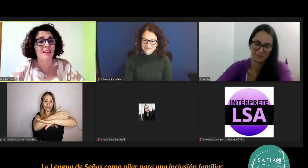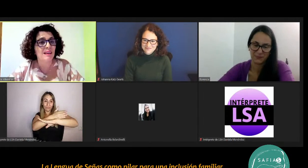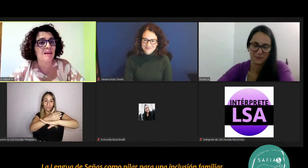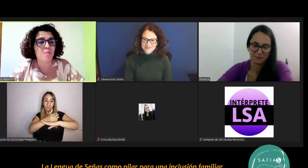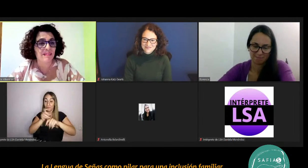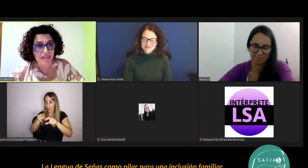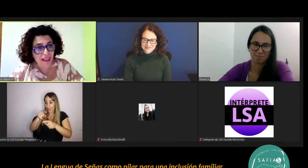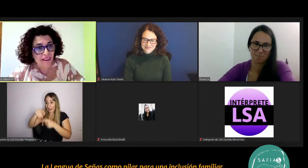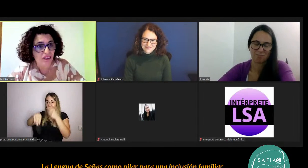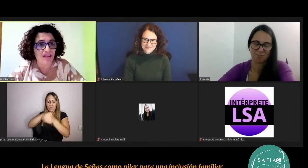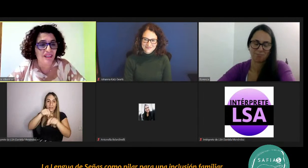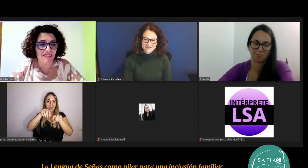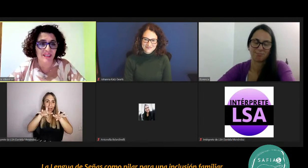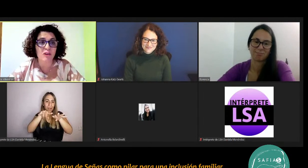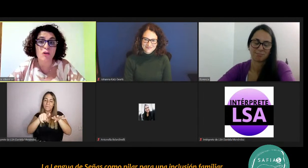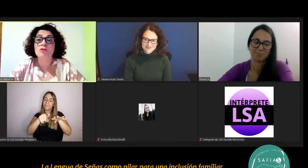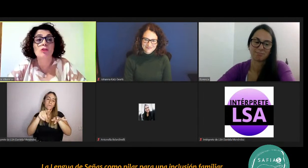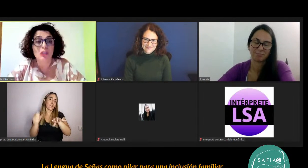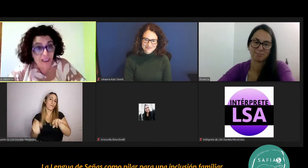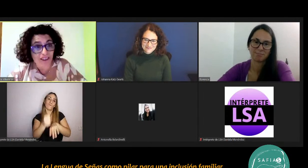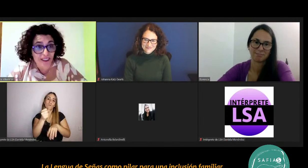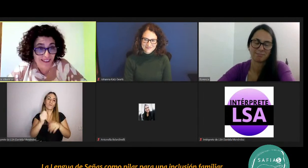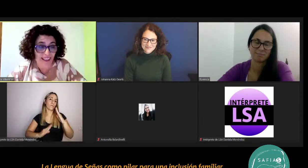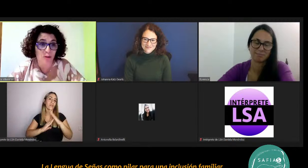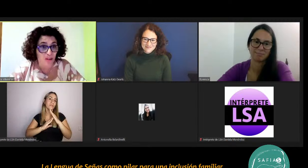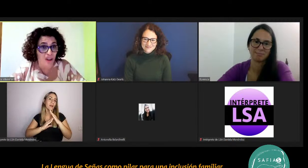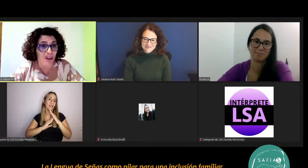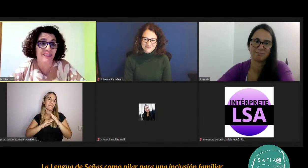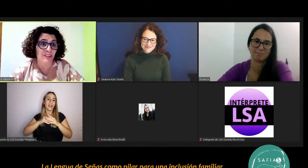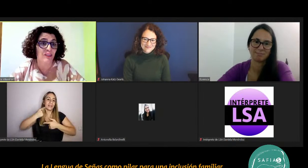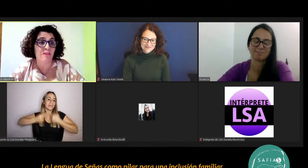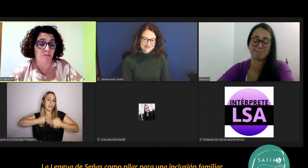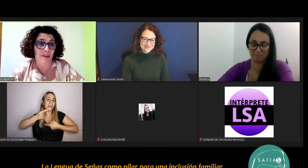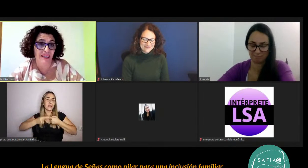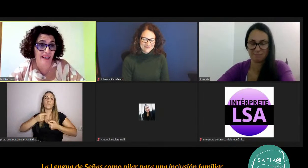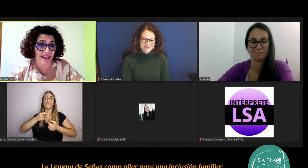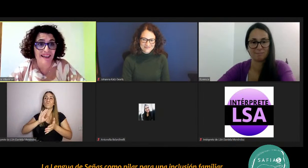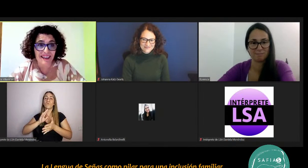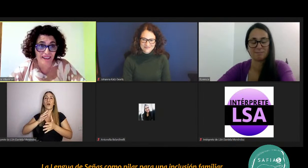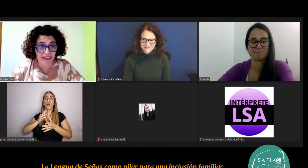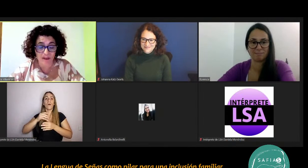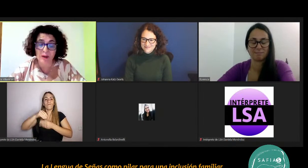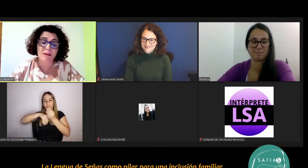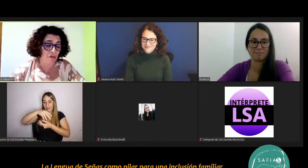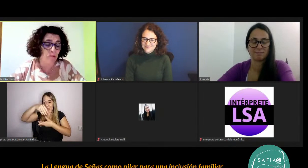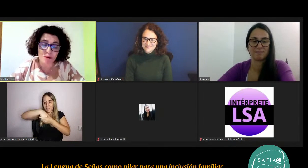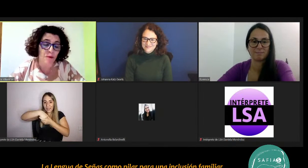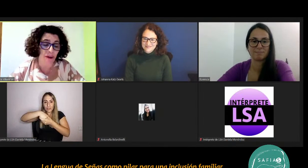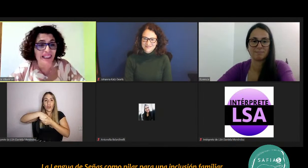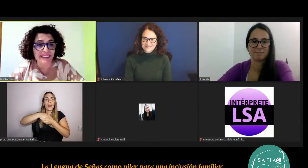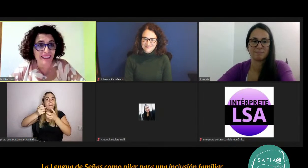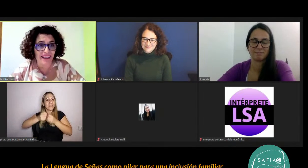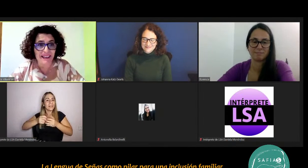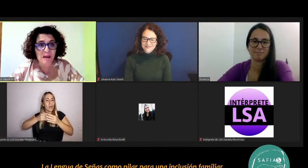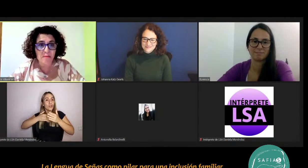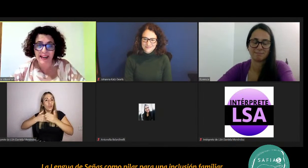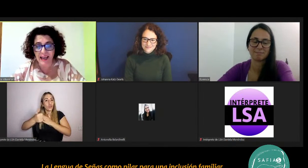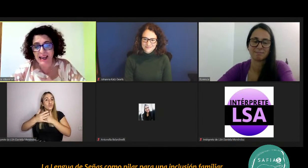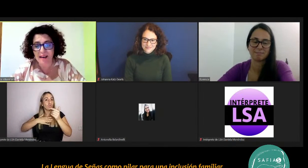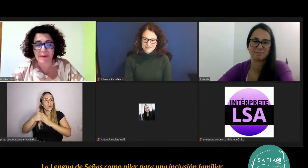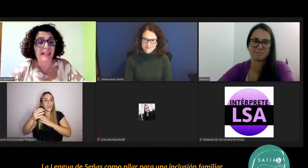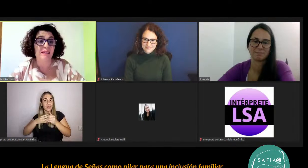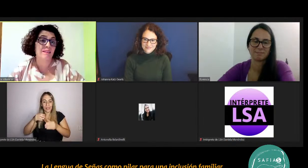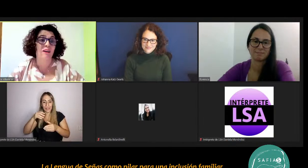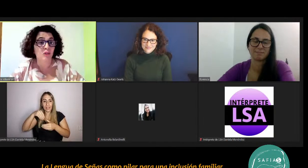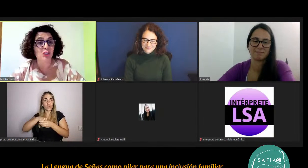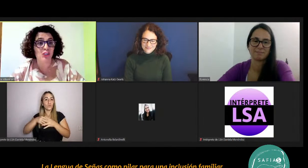poder seguir pensando y seguir construyendo esa inclusión dentro de la familia, que va a ser una base muy importante